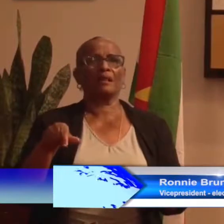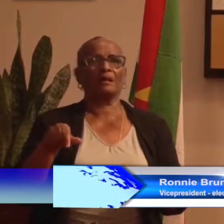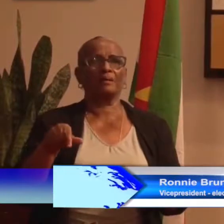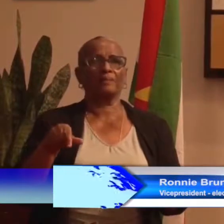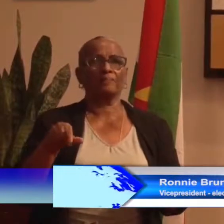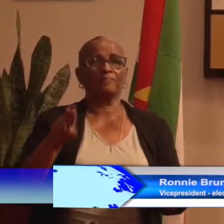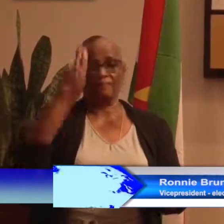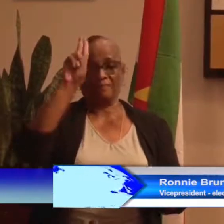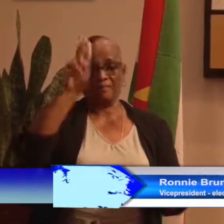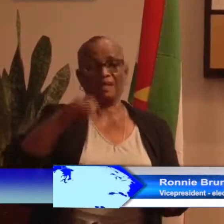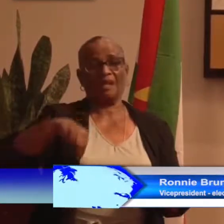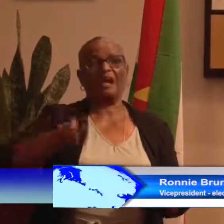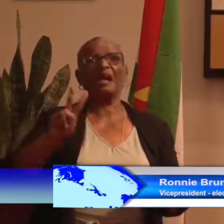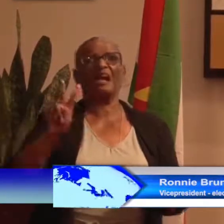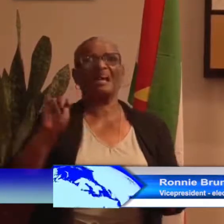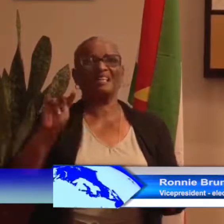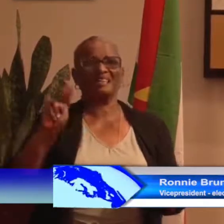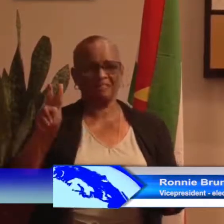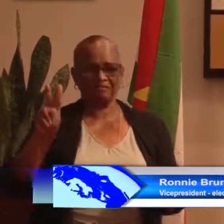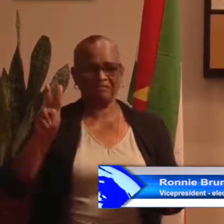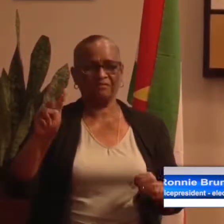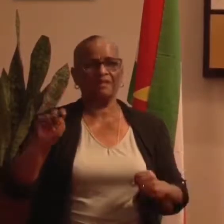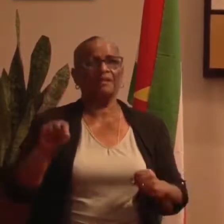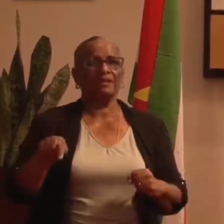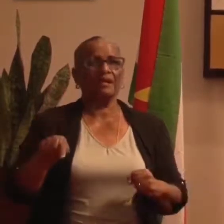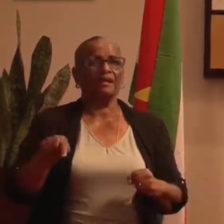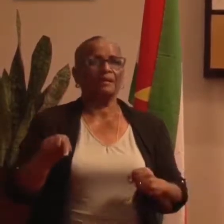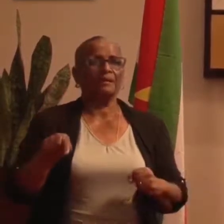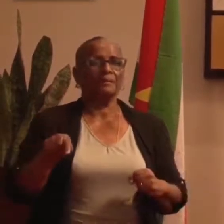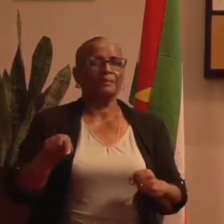Hanif Ramcharan gaat daar.